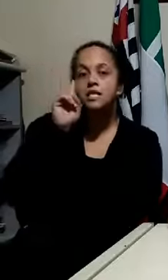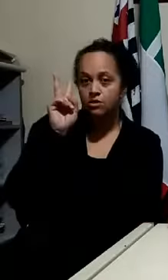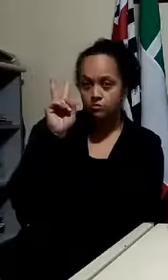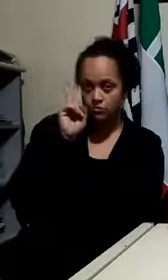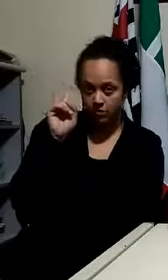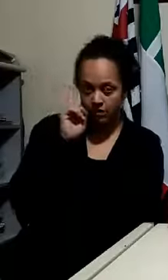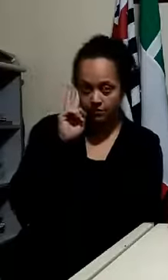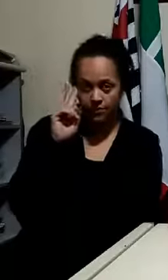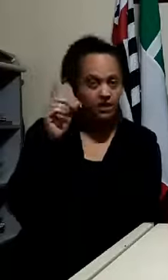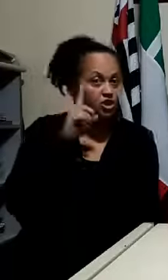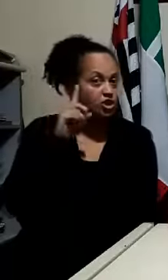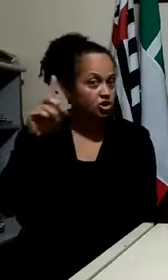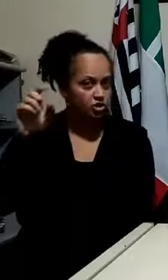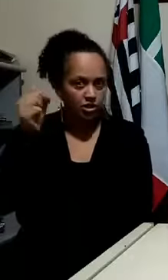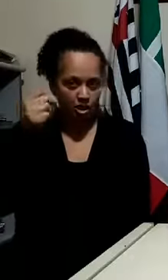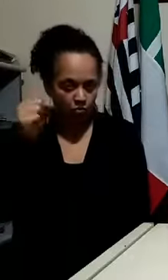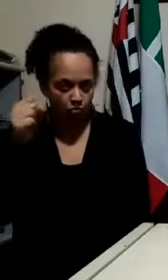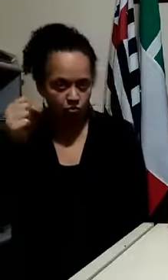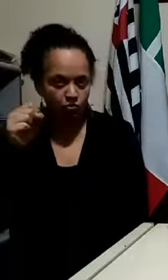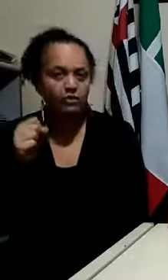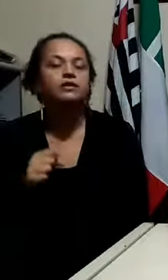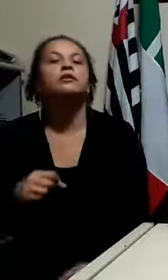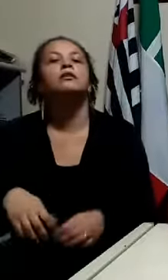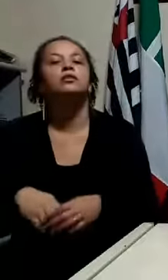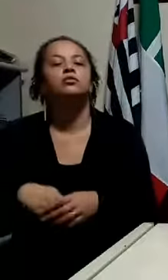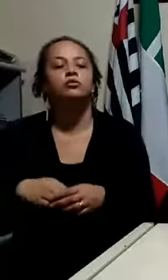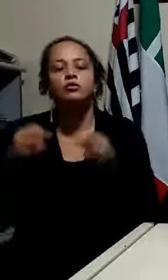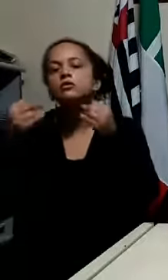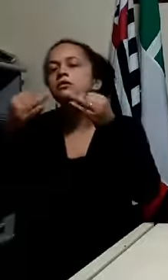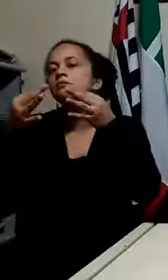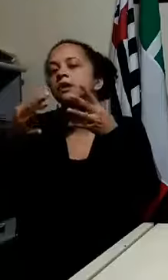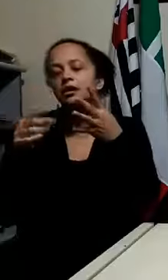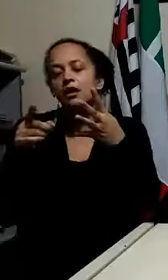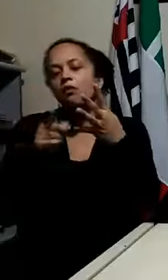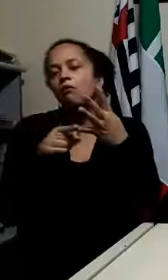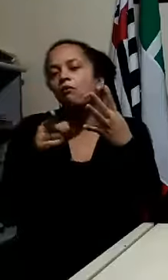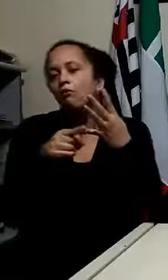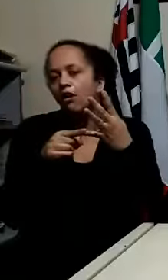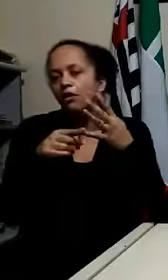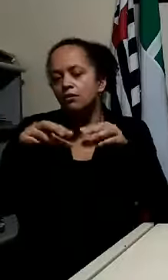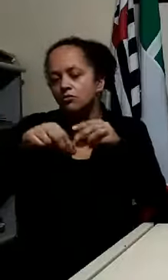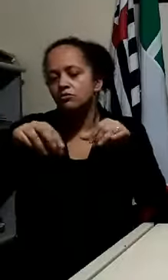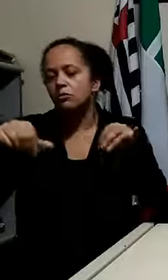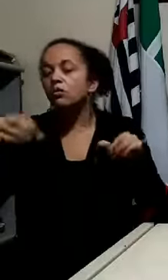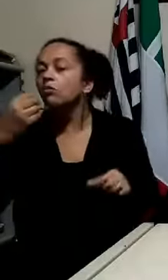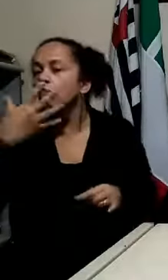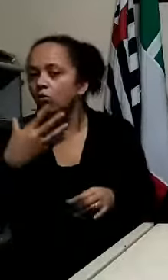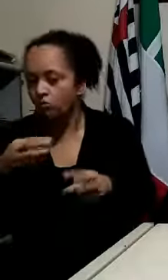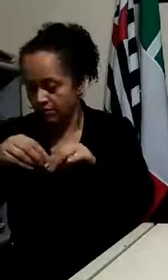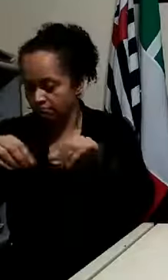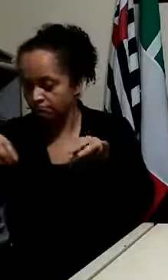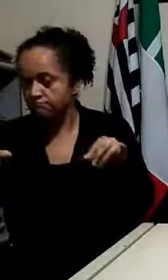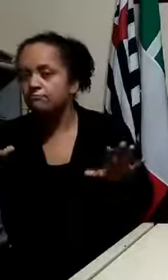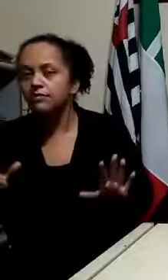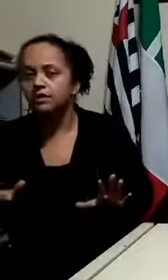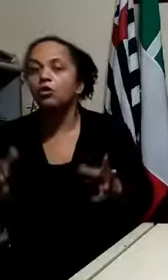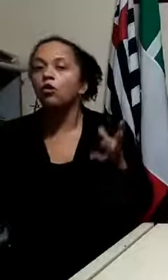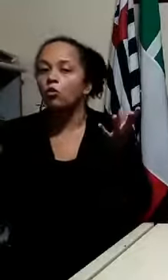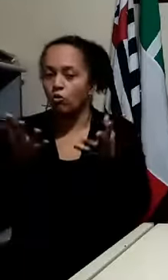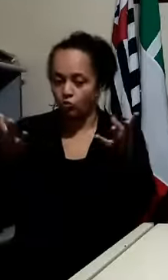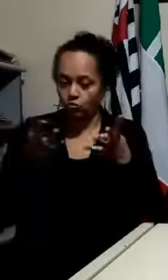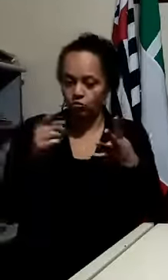vamos falar do solo da boa terra. Hoje nós falamos do espinho e recapitulamos da beira do caminho